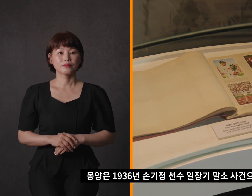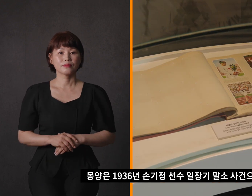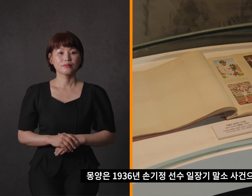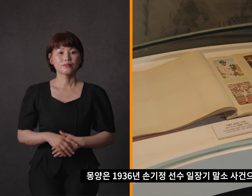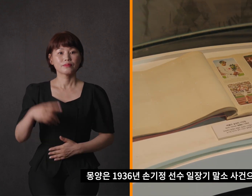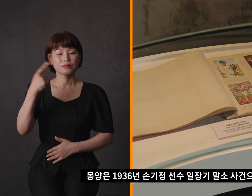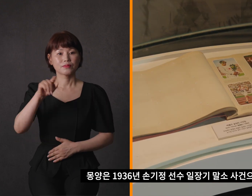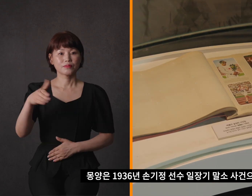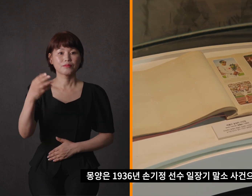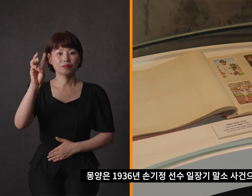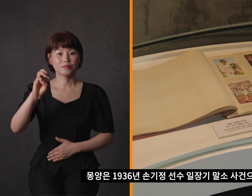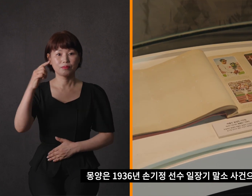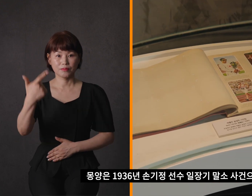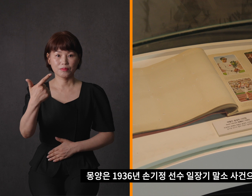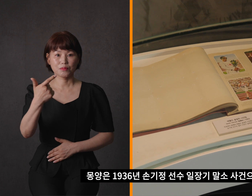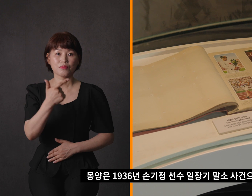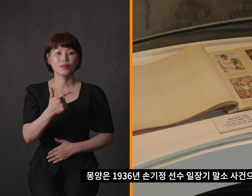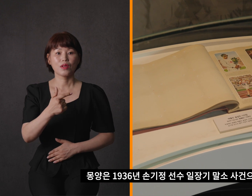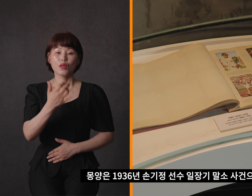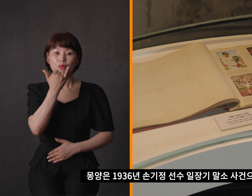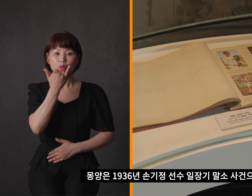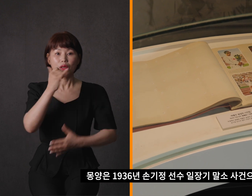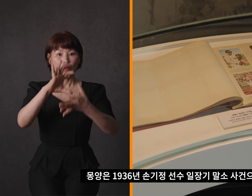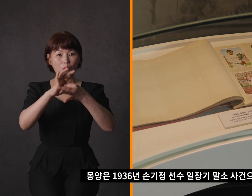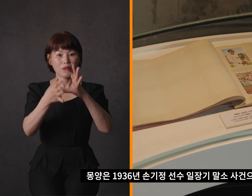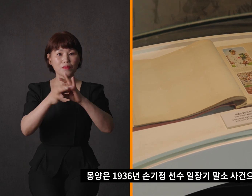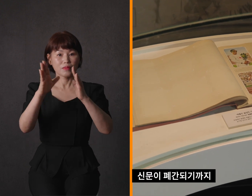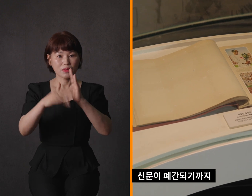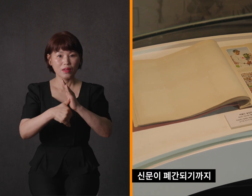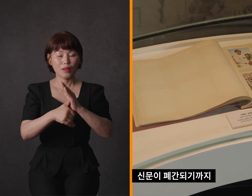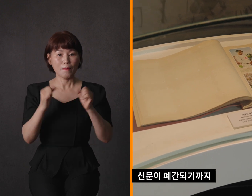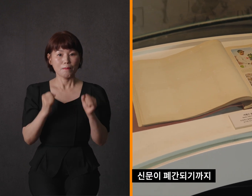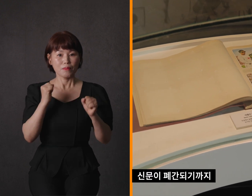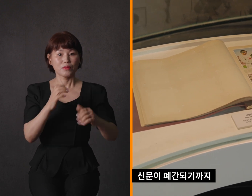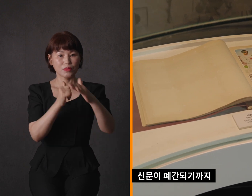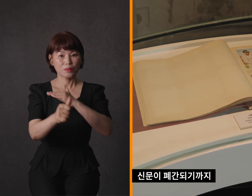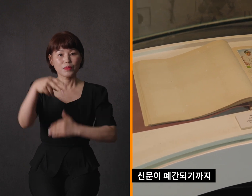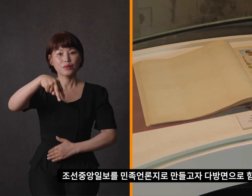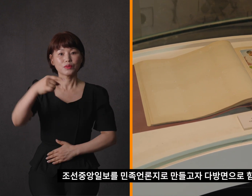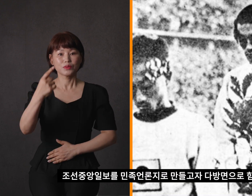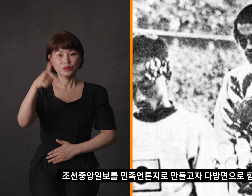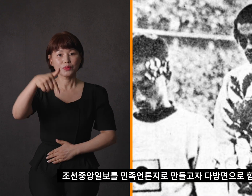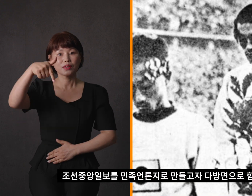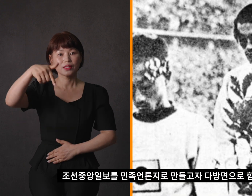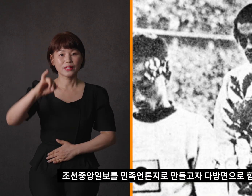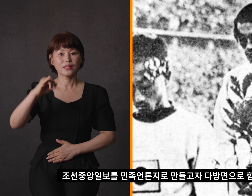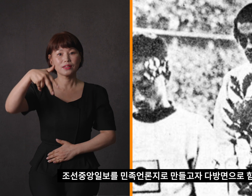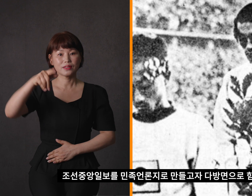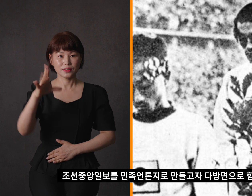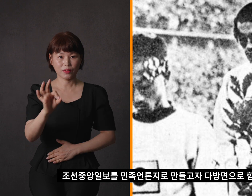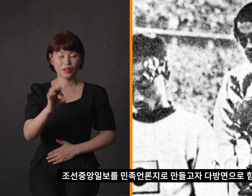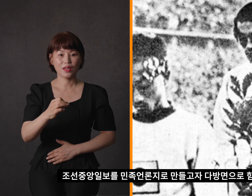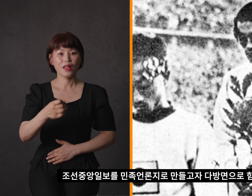몽양은 1936년 송기정 선수 일장기 말소 사건으로 신문이 폐간되기까지